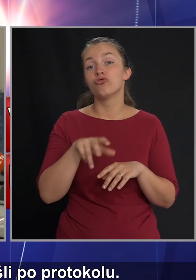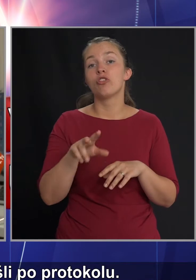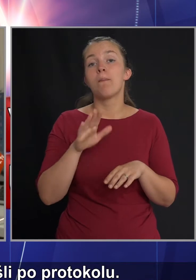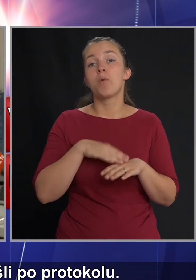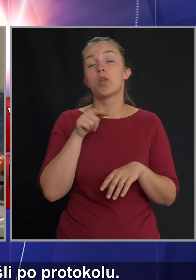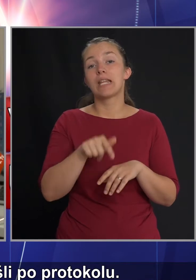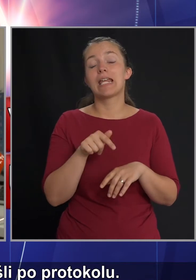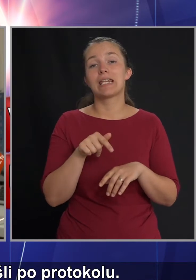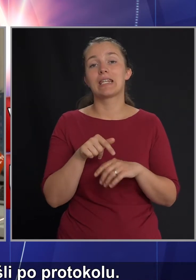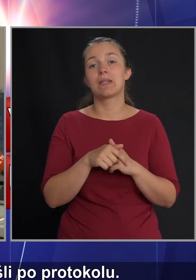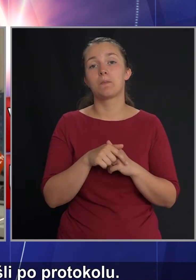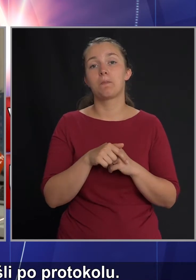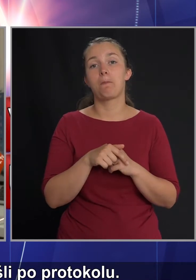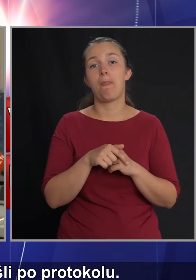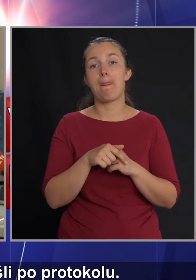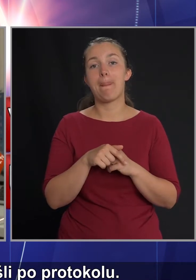šli pač po teh,